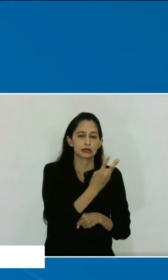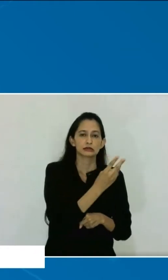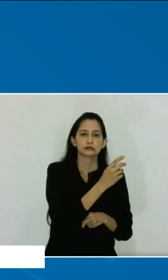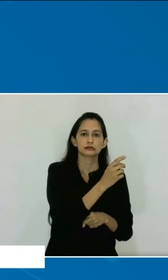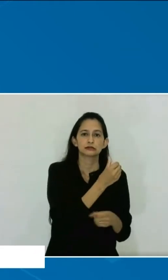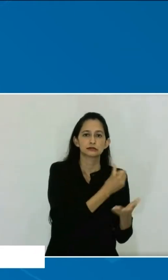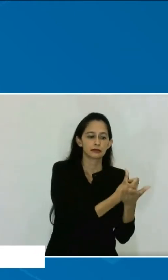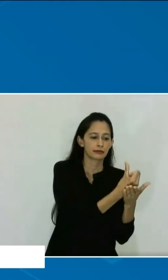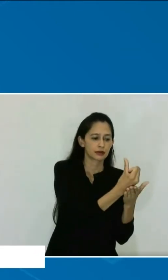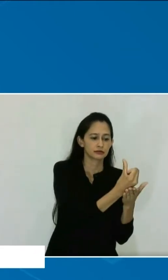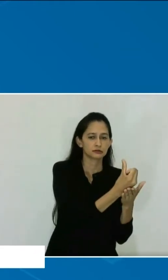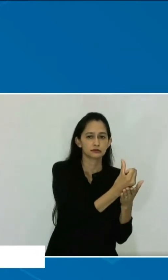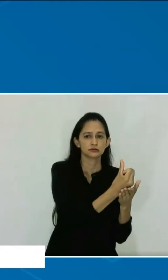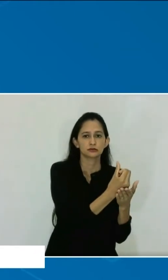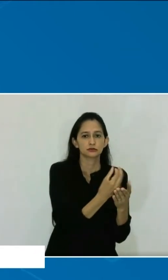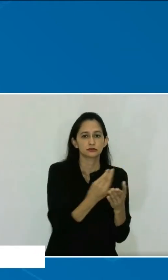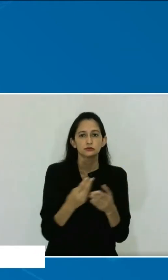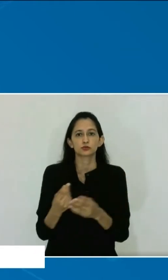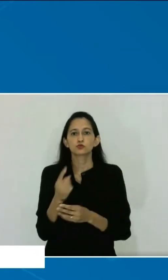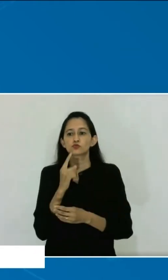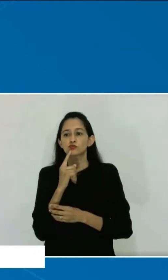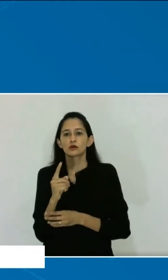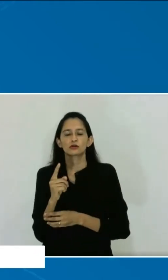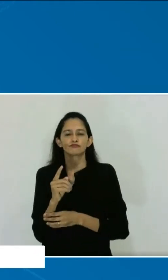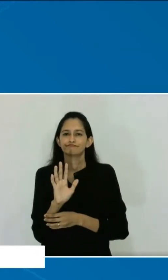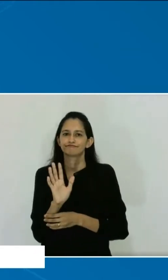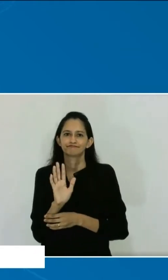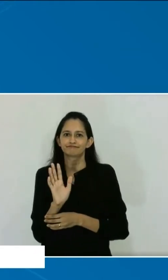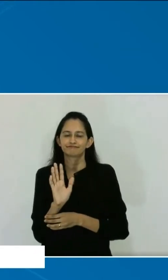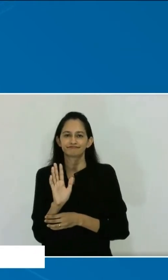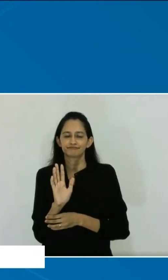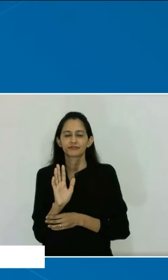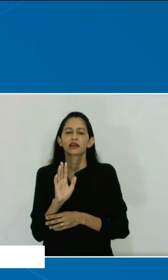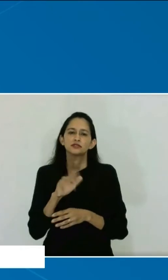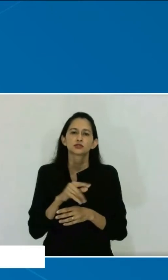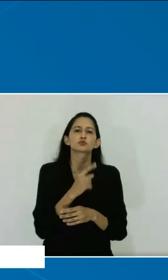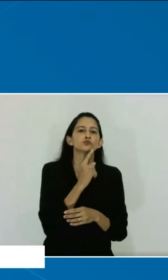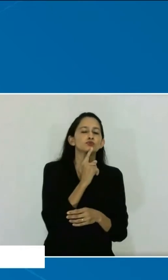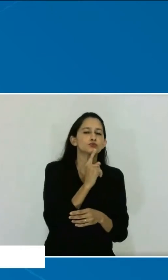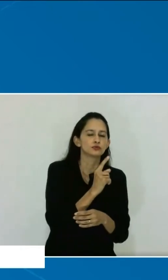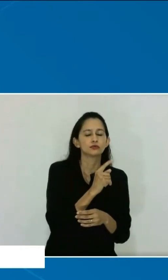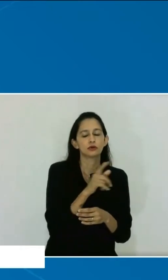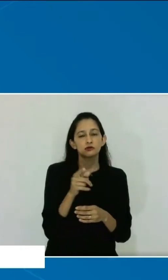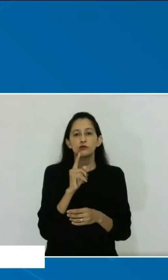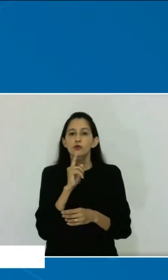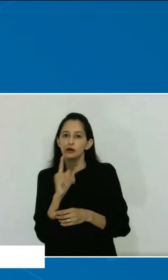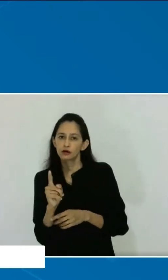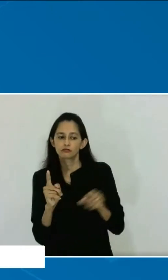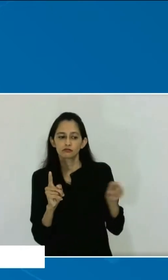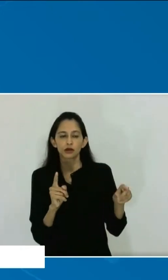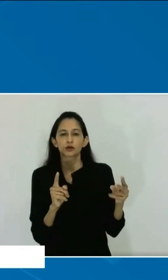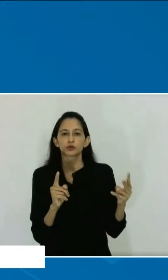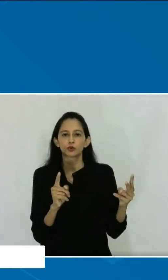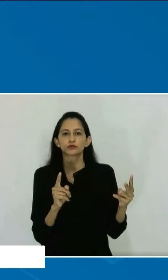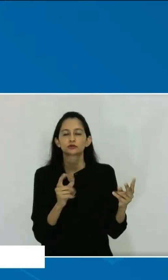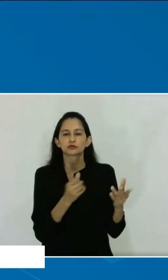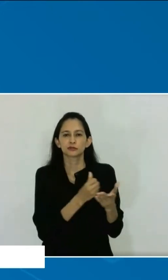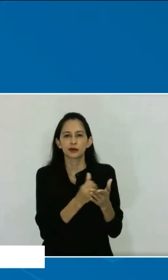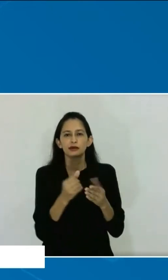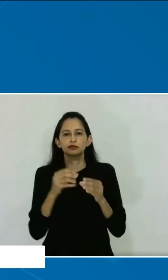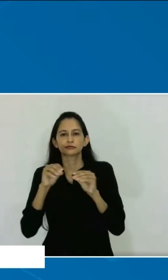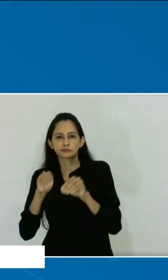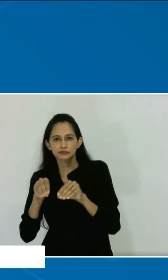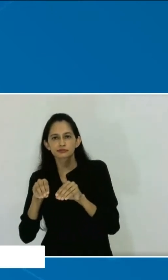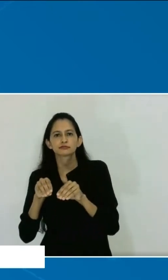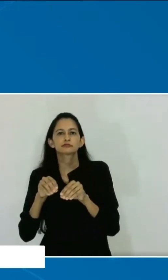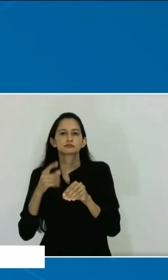dentro de um ano. Mas a gente fazendo 2,5 ou um pouquinho mais, 2022 entra na normalidade e 2023